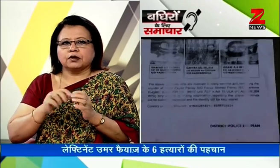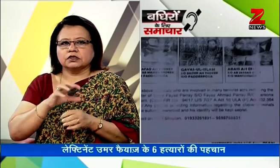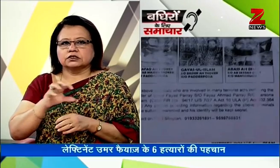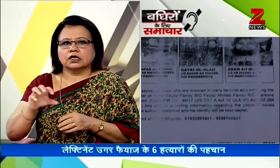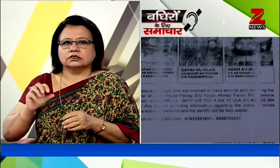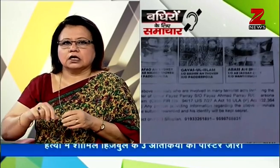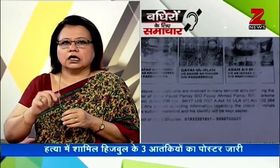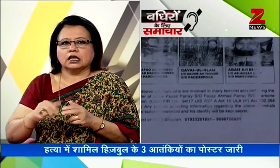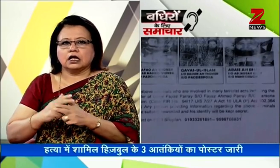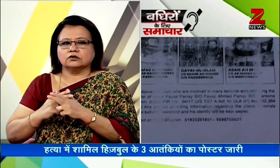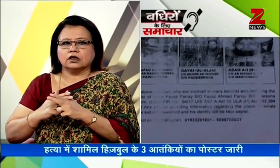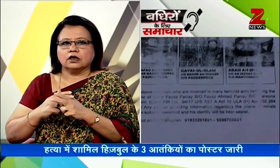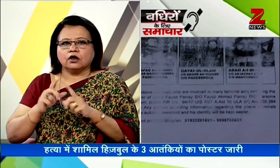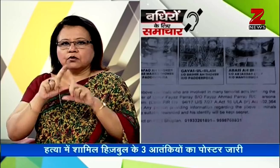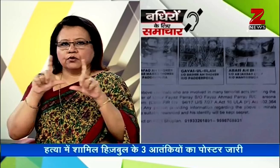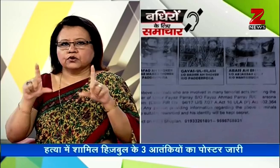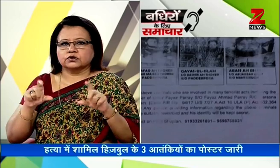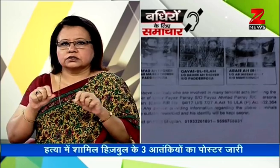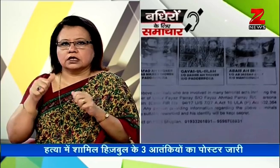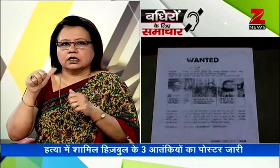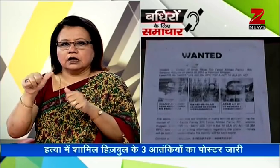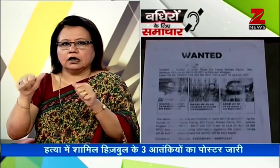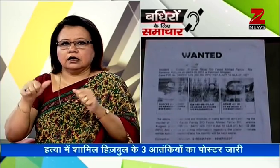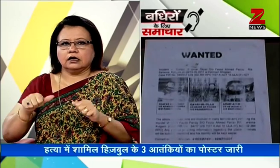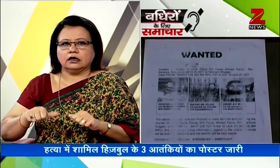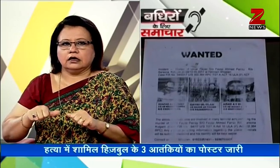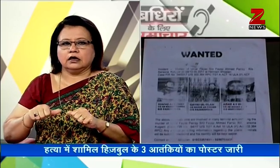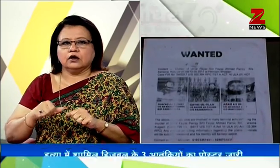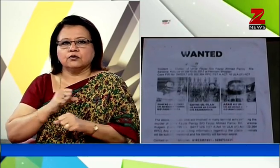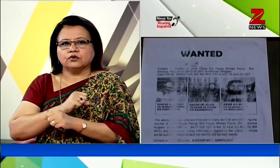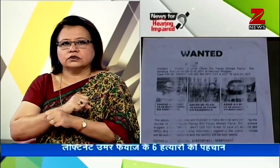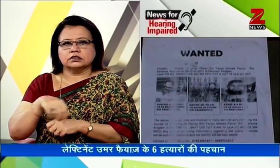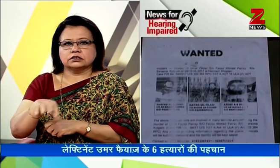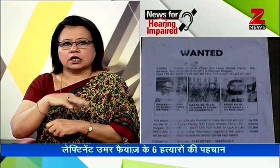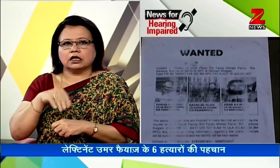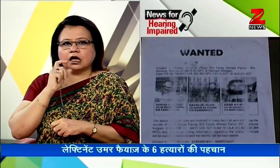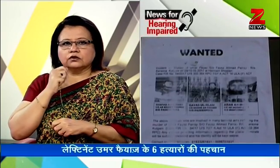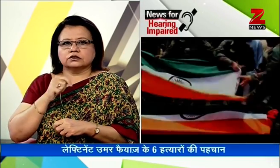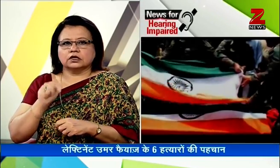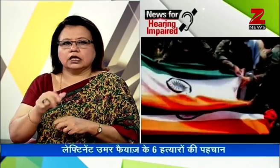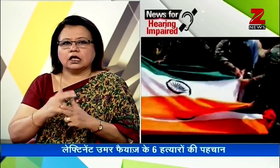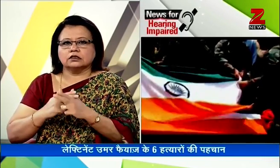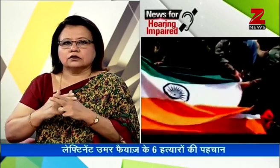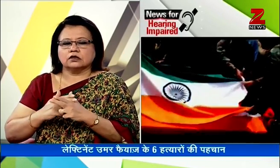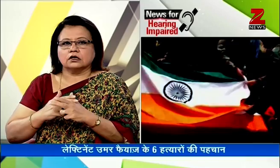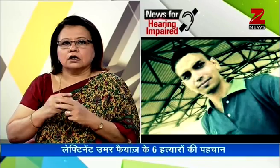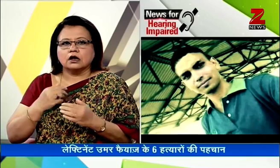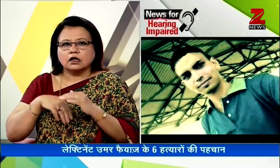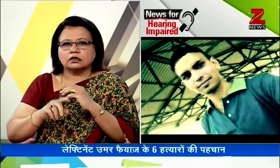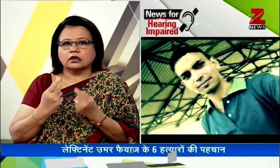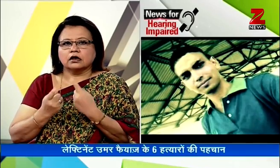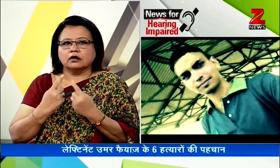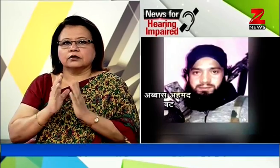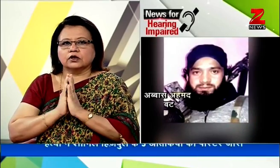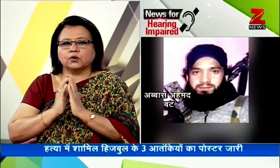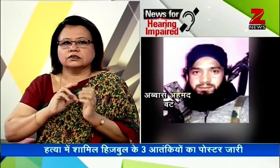शोपिया में जगह जगह इन आतंकियों के पोस्टर लगाए गए हैं। पुलिस ने स्थानीय लोगों से इन आतंकियों का